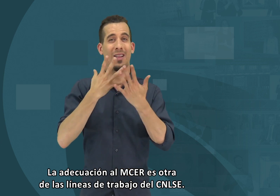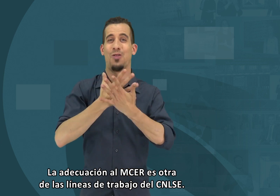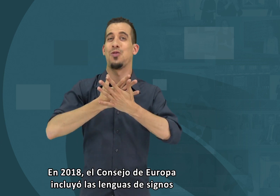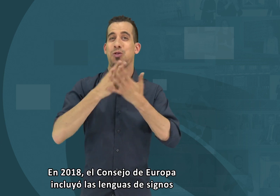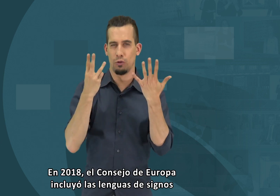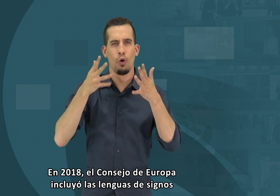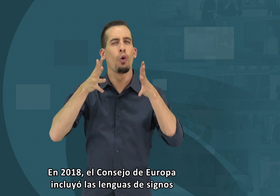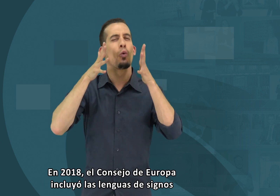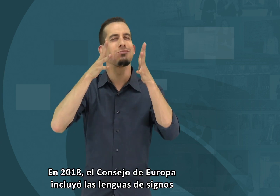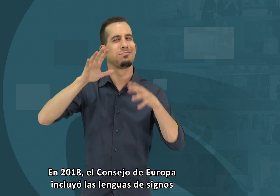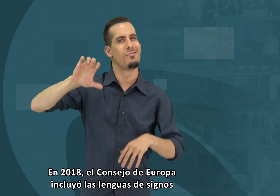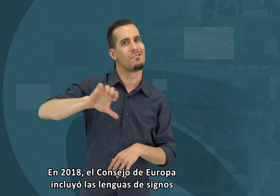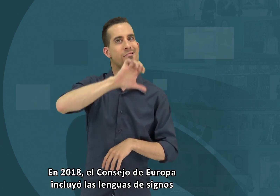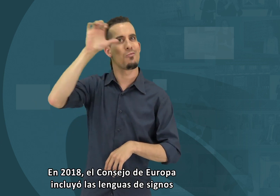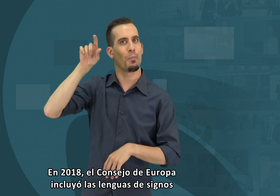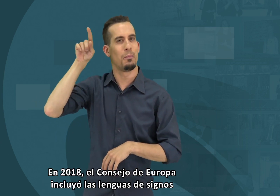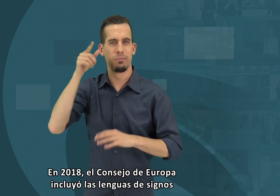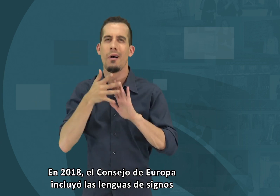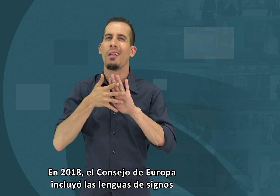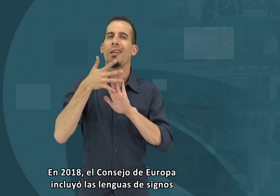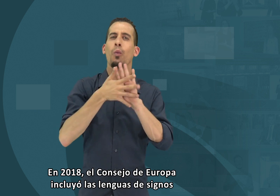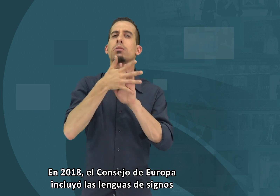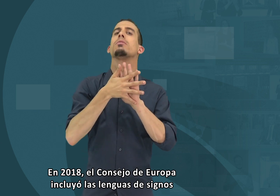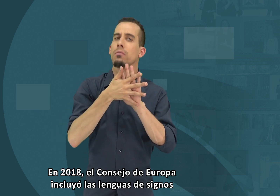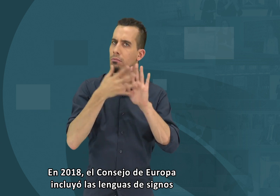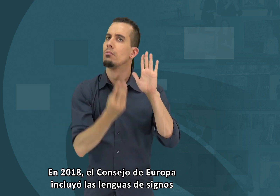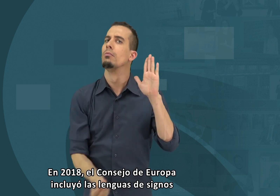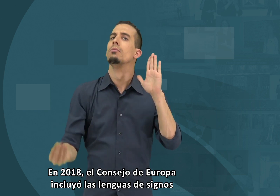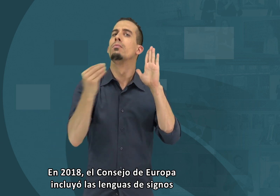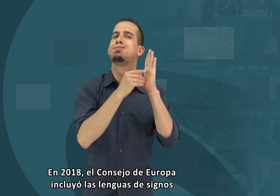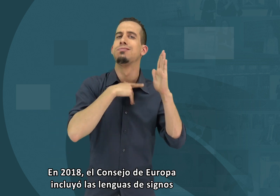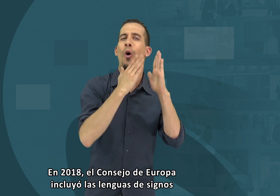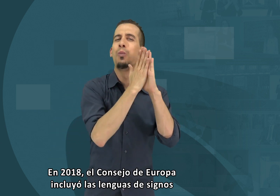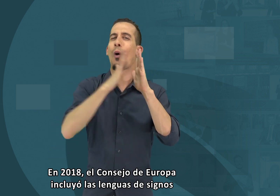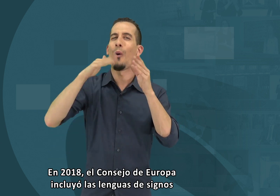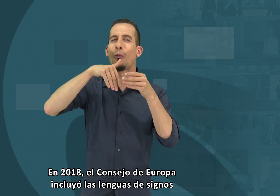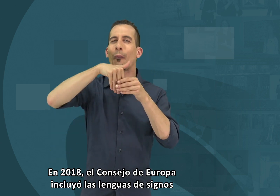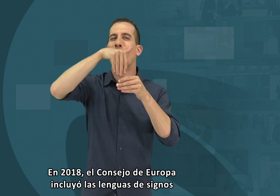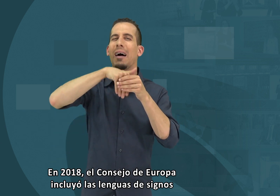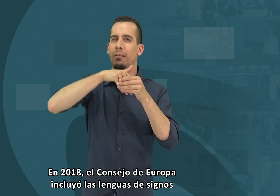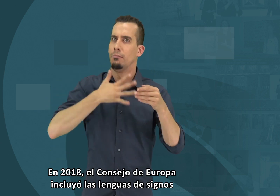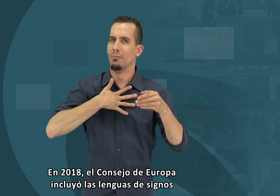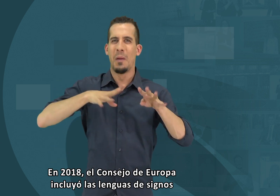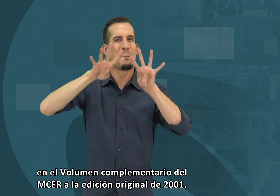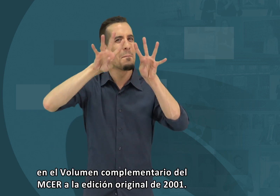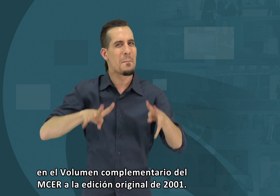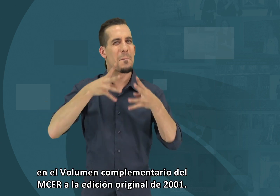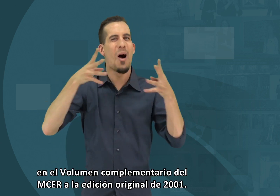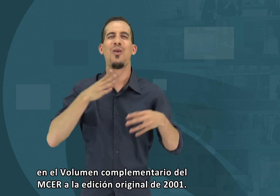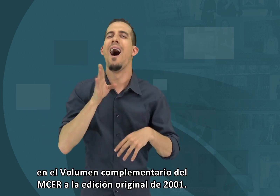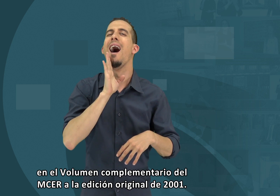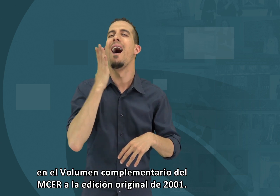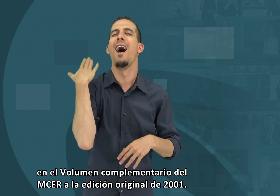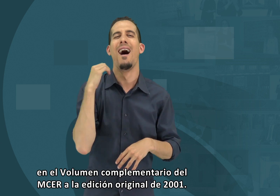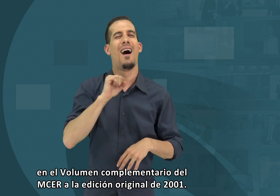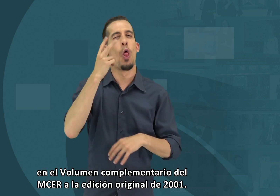En 2018, el Consejo de Europa incluyó las lenguas de signos en el volumen